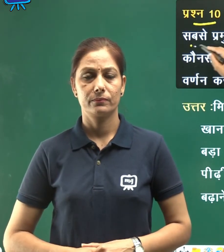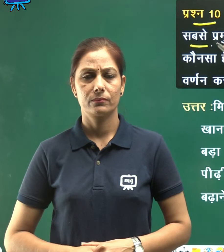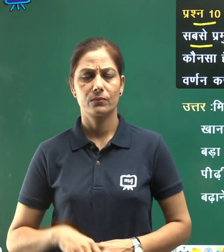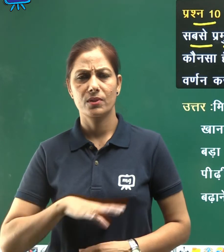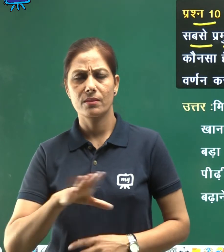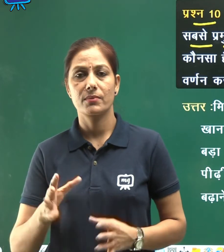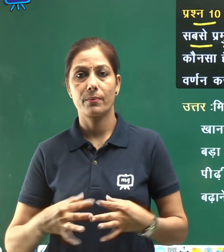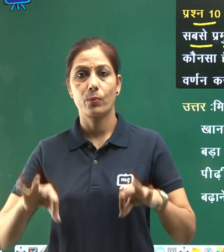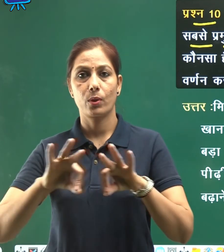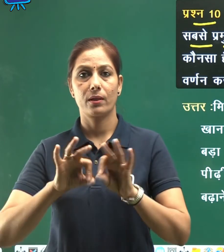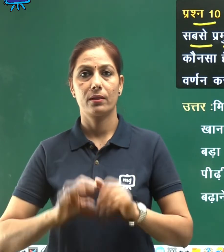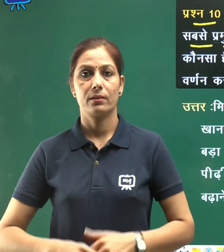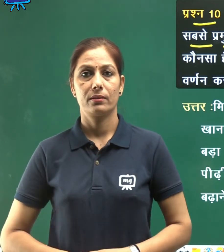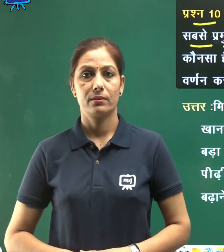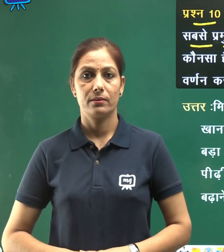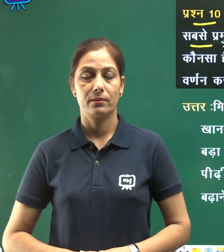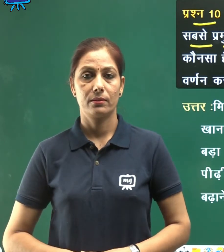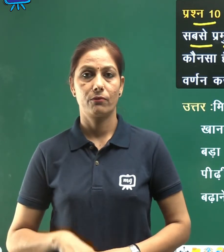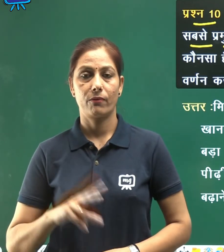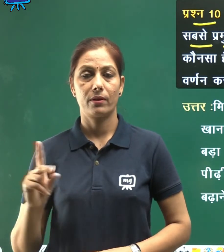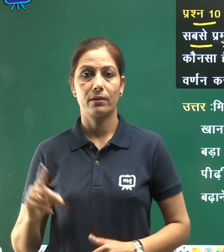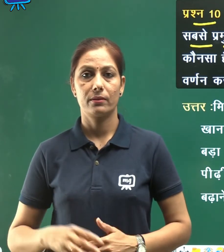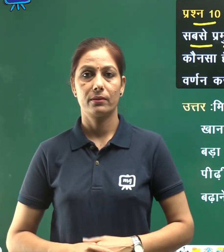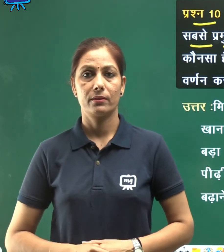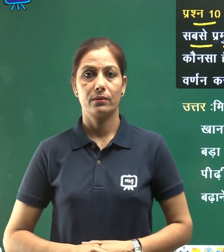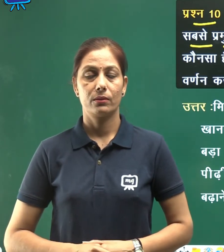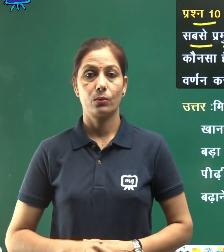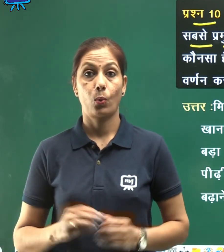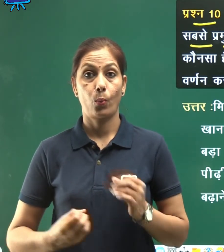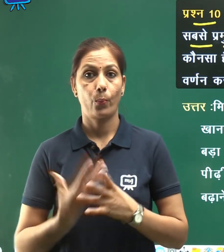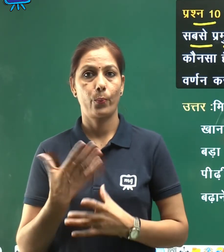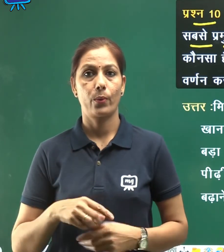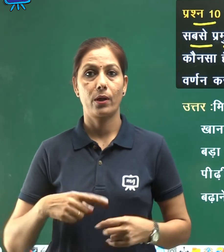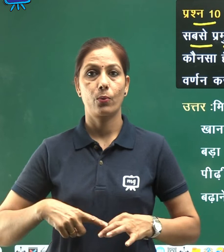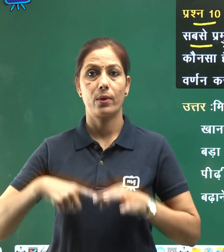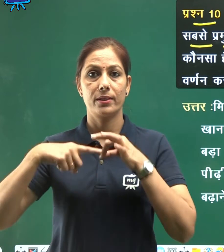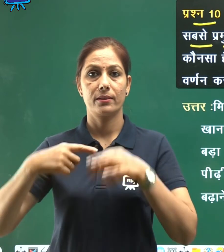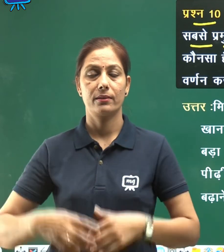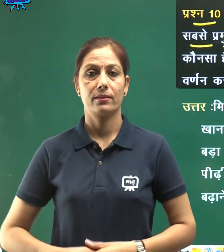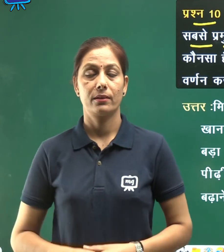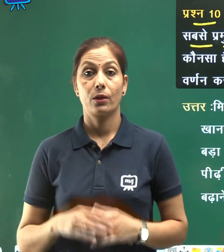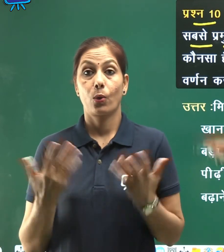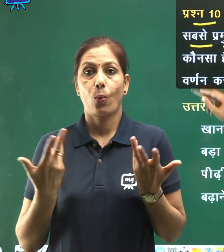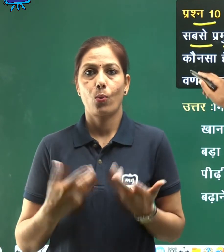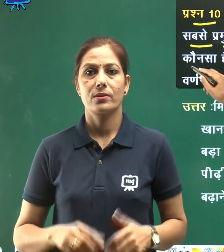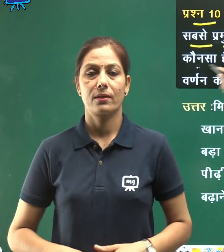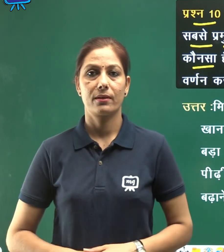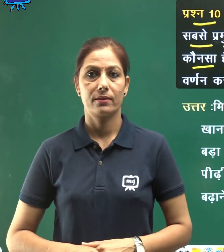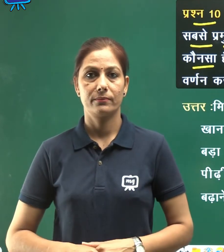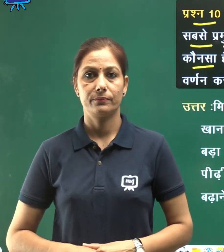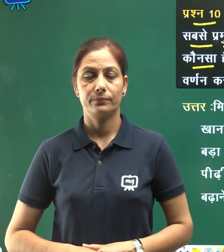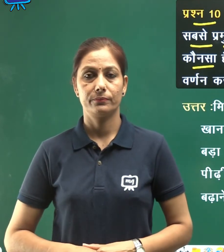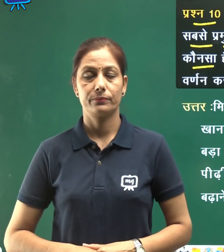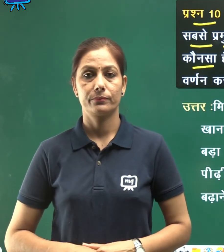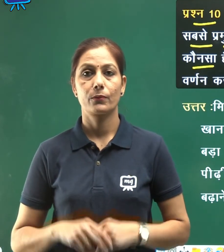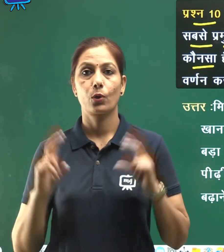सबसे प्रमुख व उभरा हुआ गुण कौन सा है?